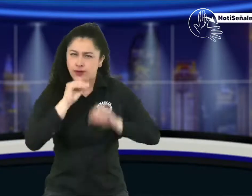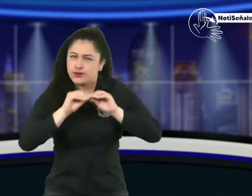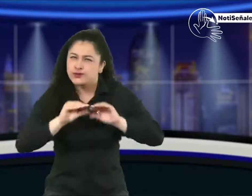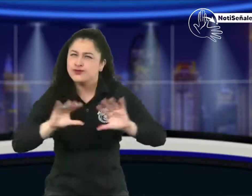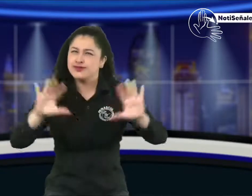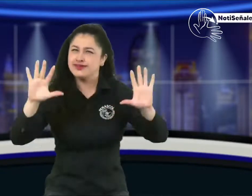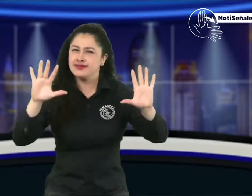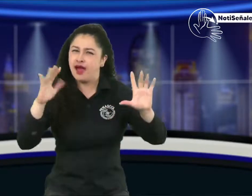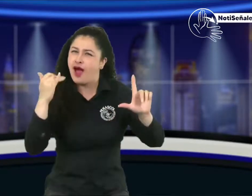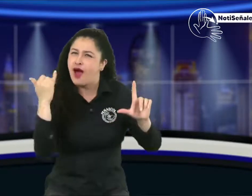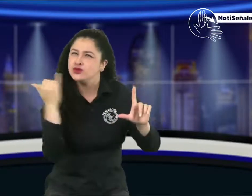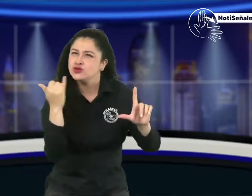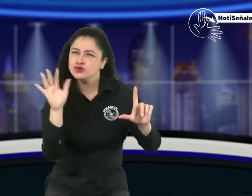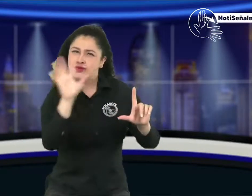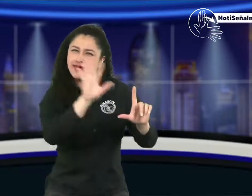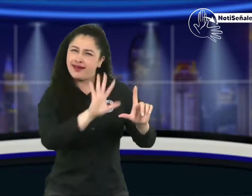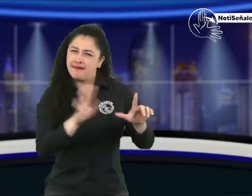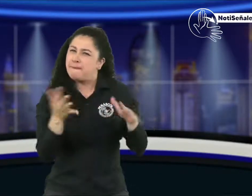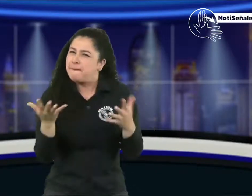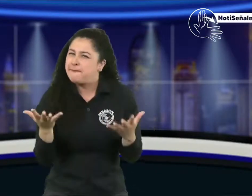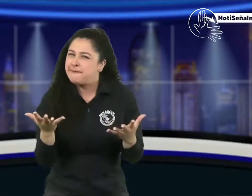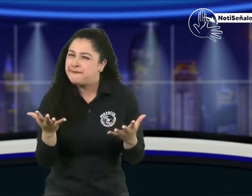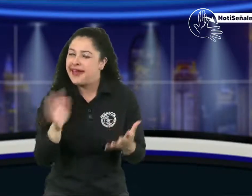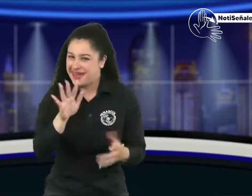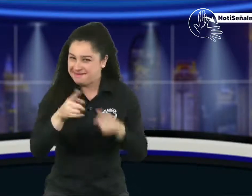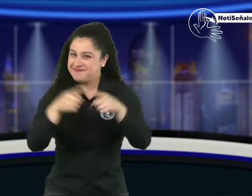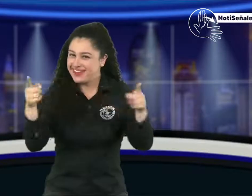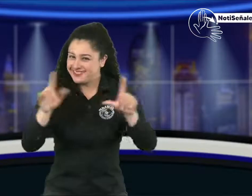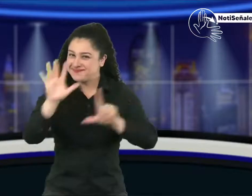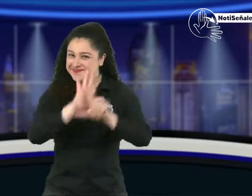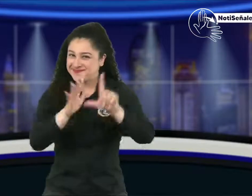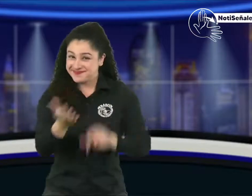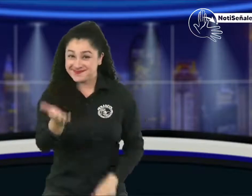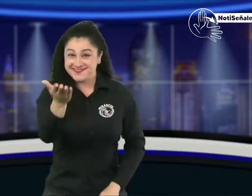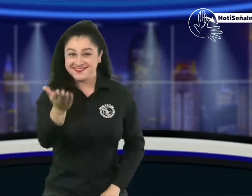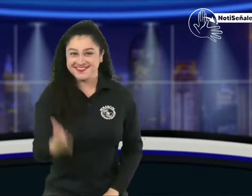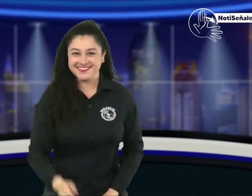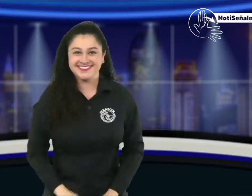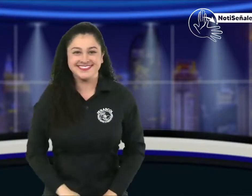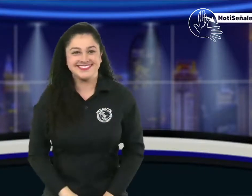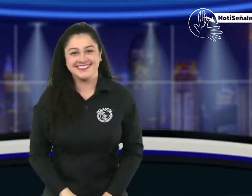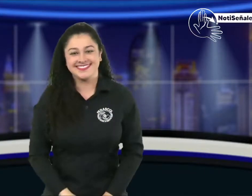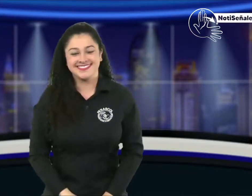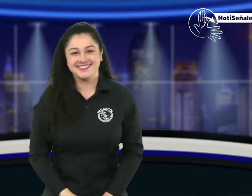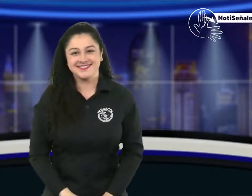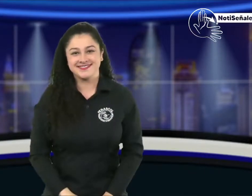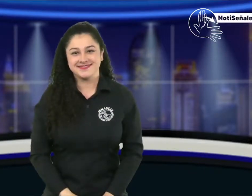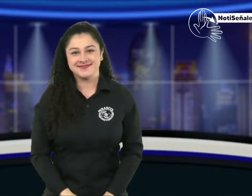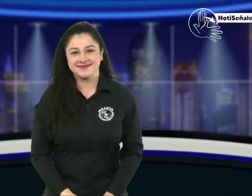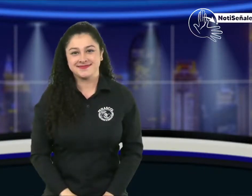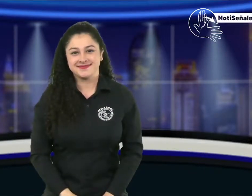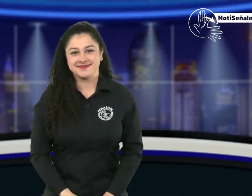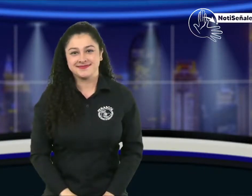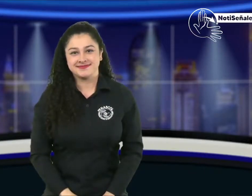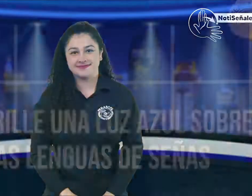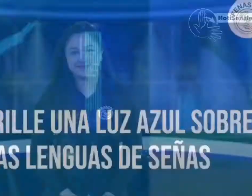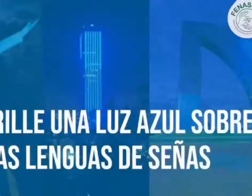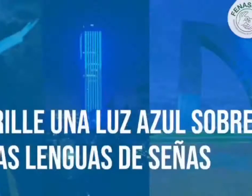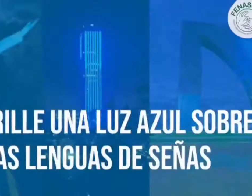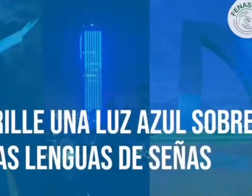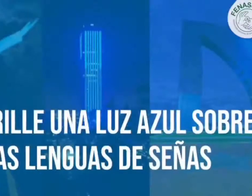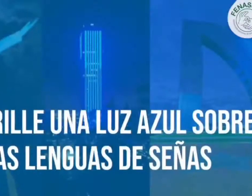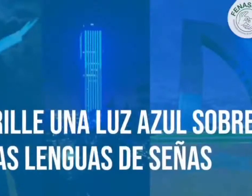lengua de señas una luz azul como sería aquí hay un vídeo al respecto